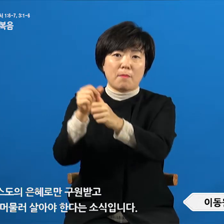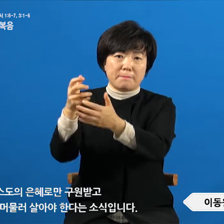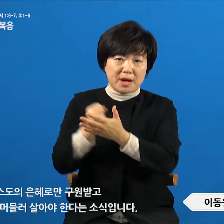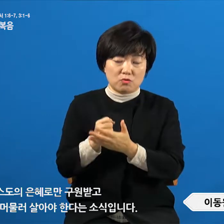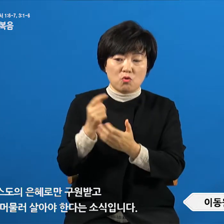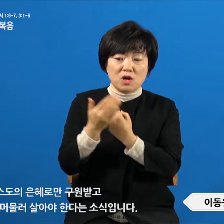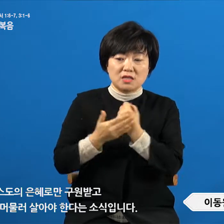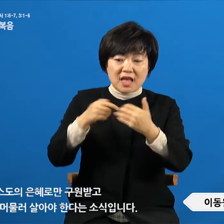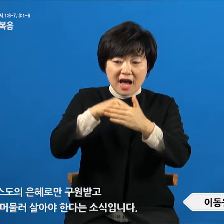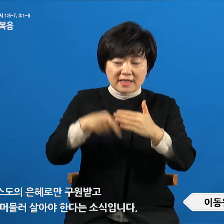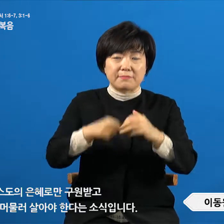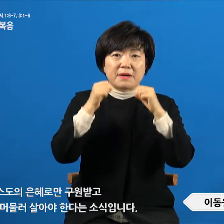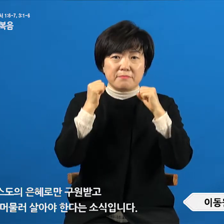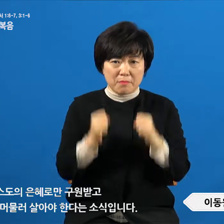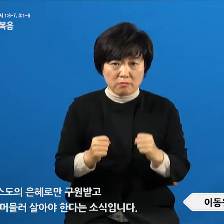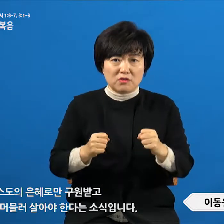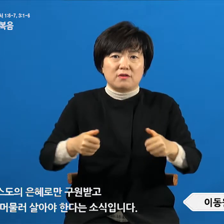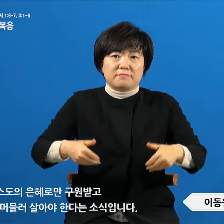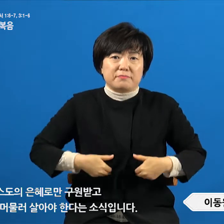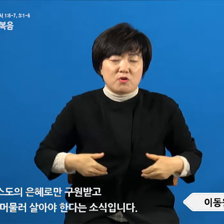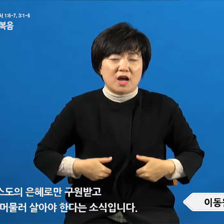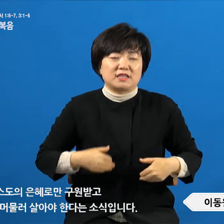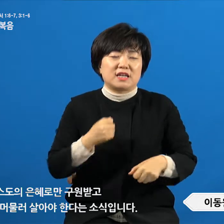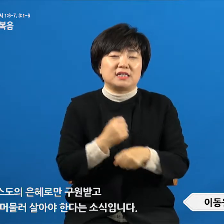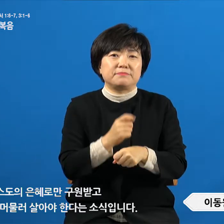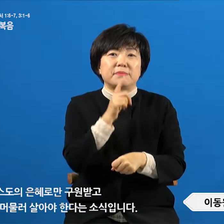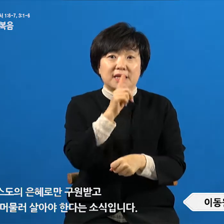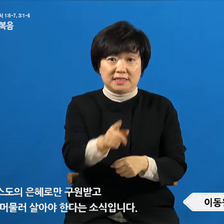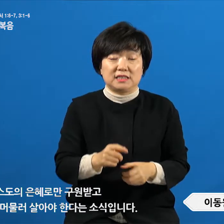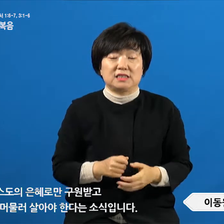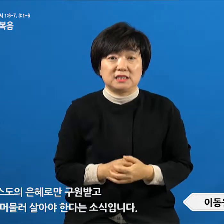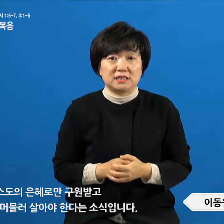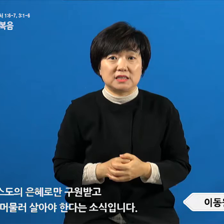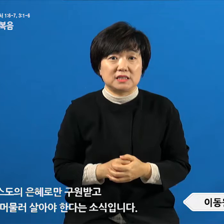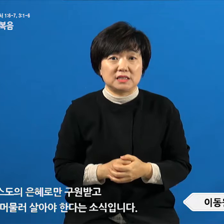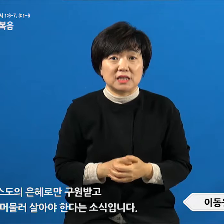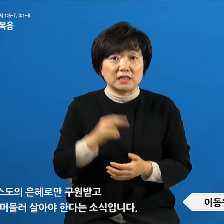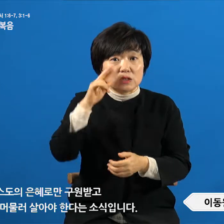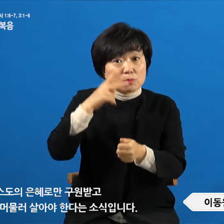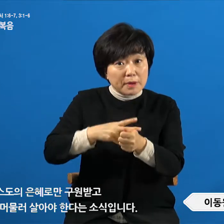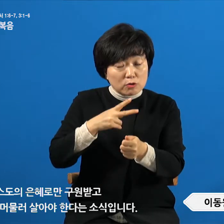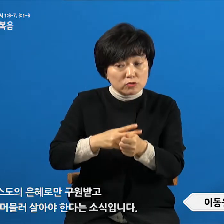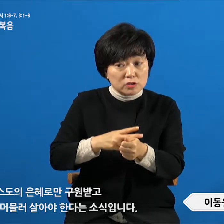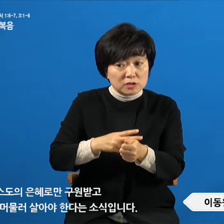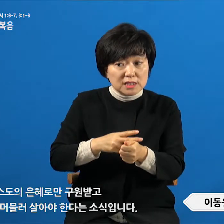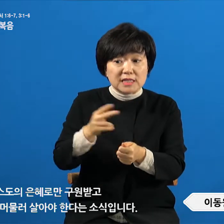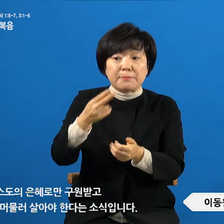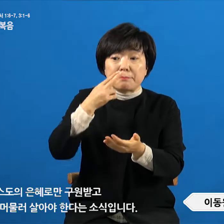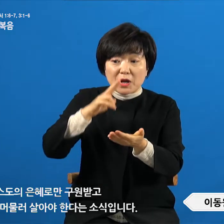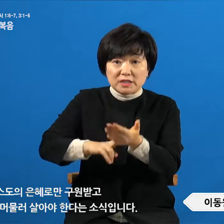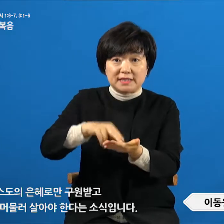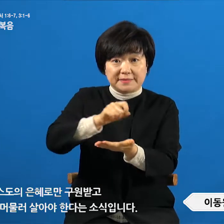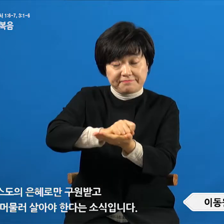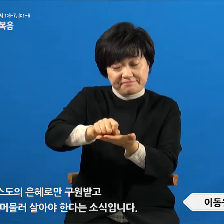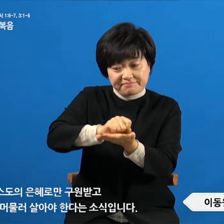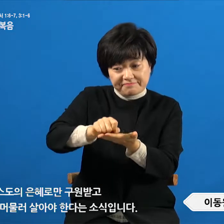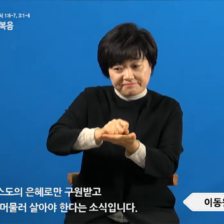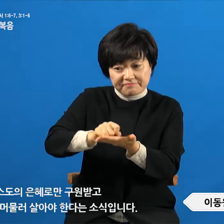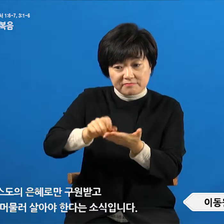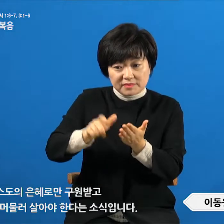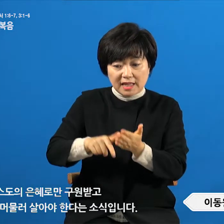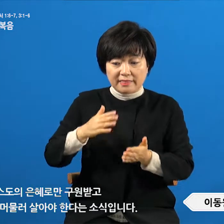안에 우리가 머물러 살아야 한다는 메시지, 바로 그 소식인 것입니다. 바울은 갈라디아서 편지를